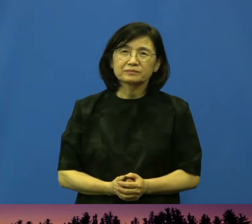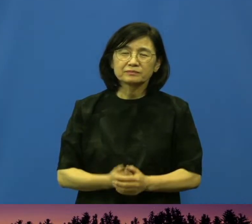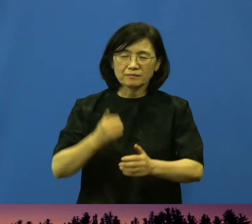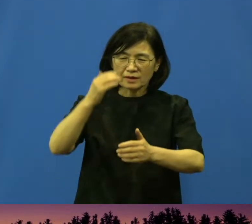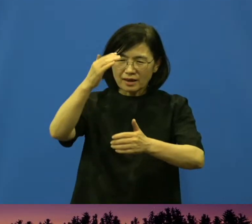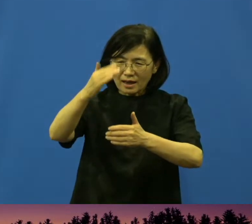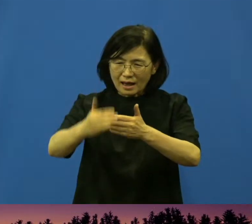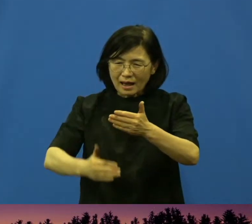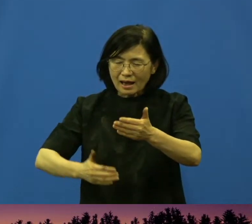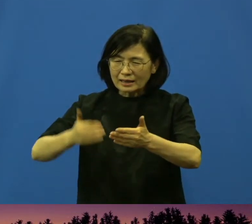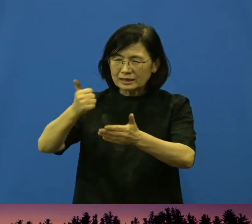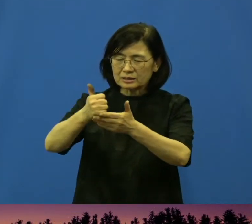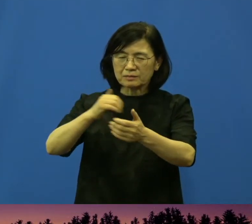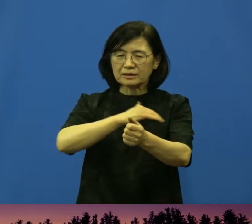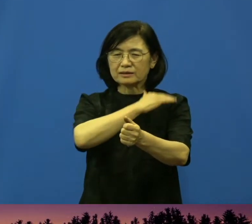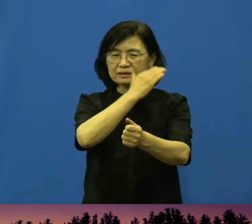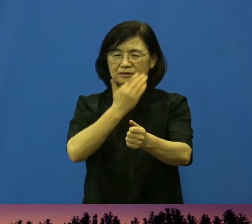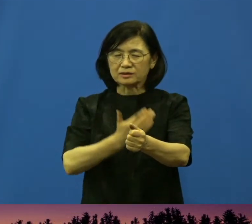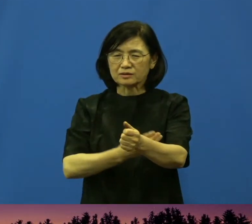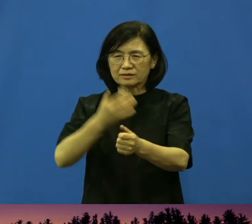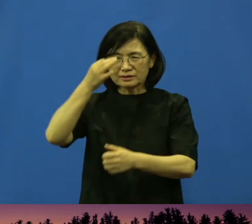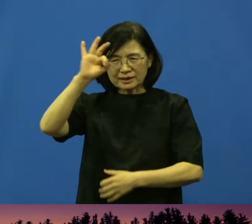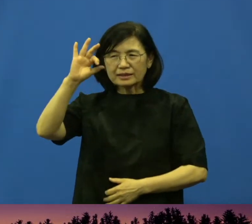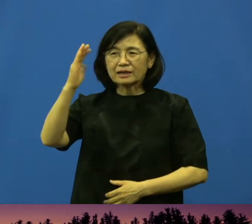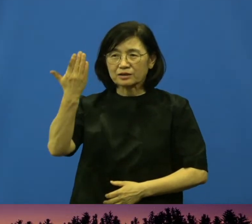능력이 있다는 걸 깨닫는 거죠.